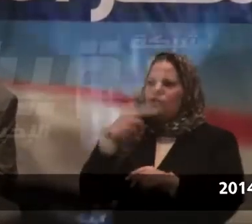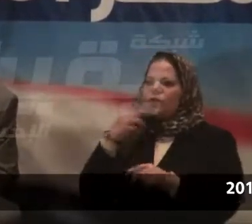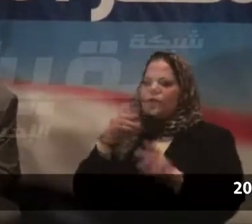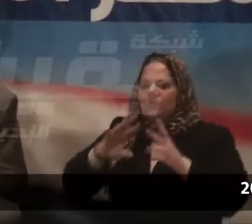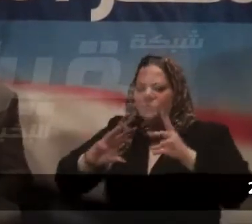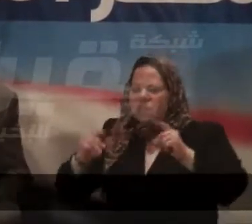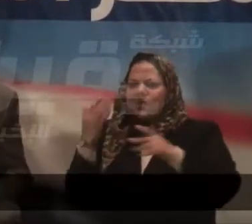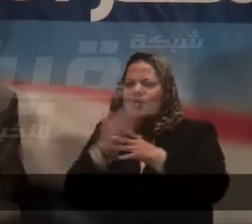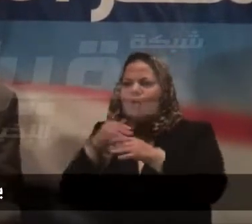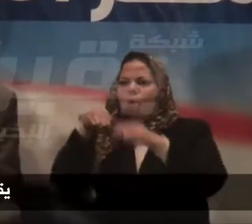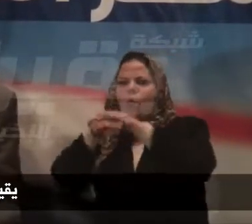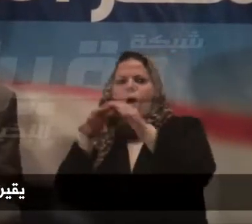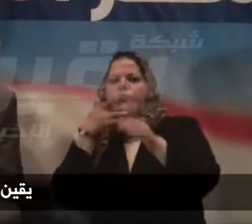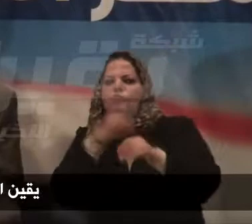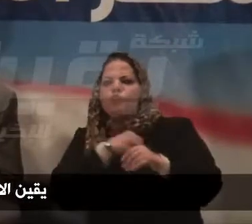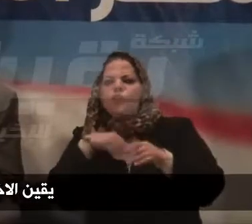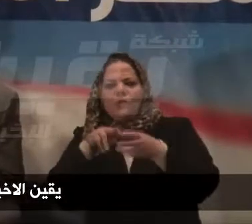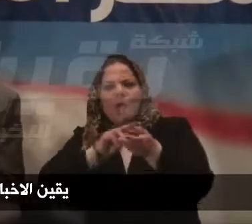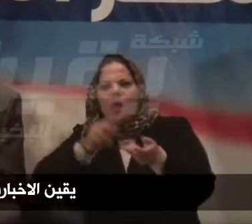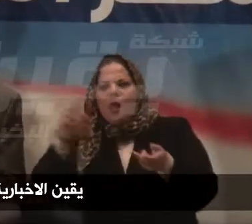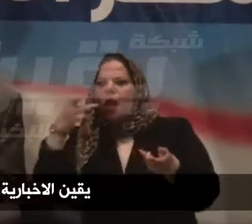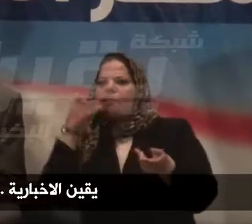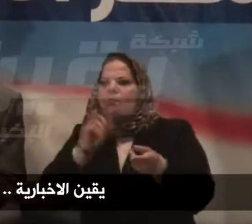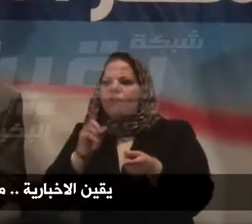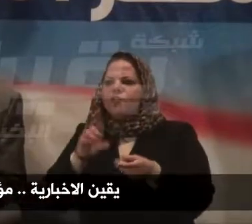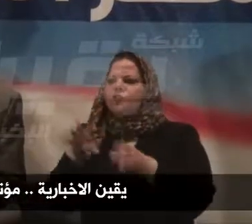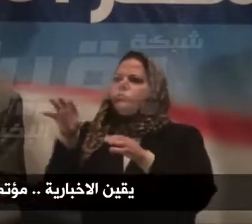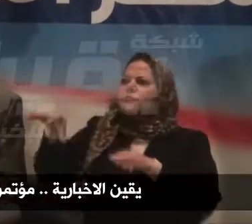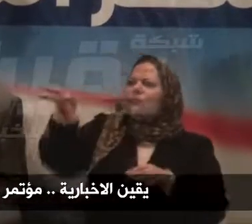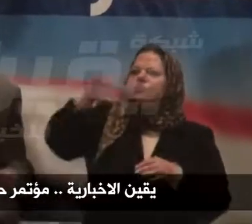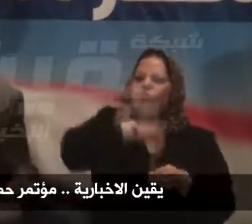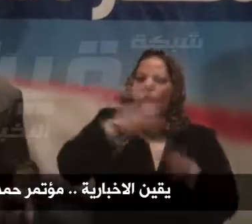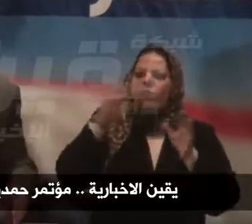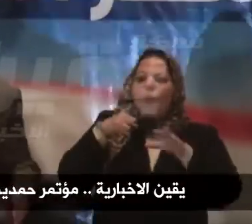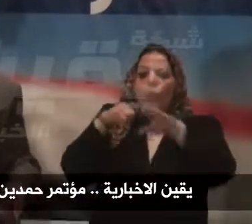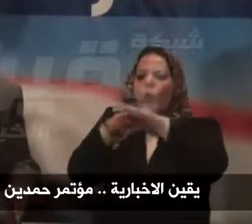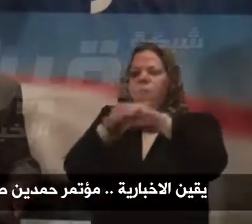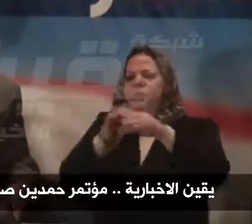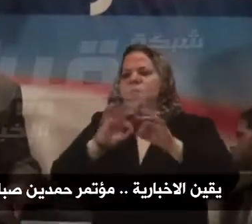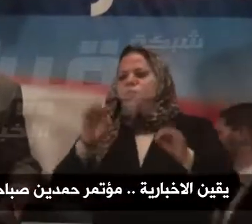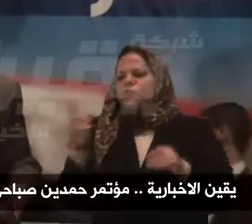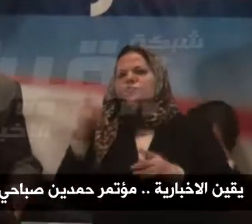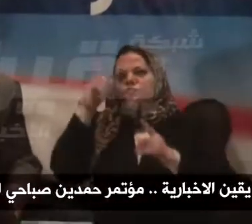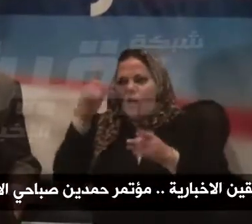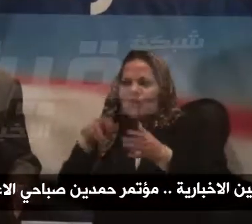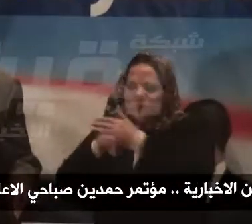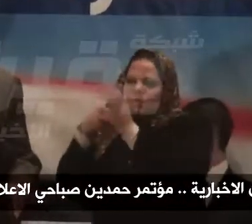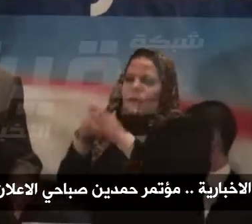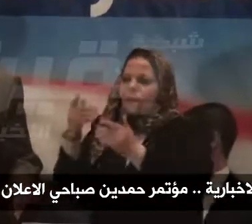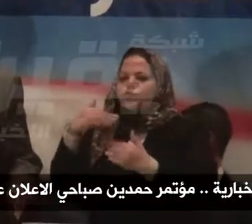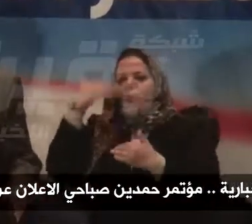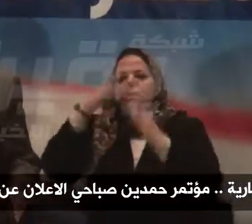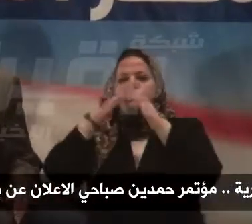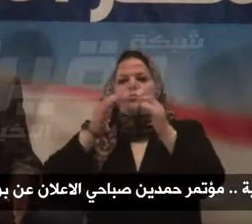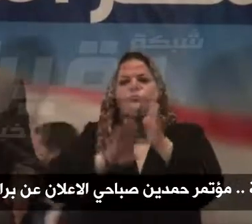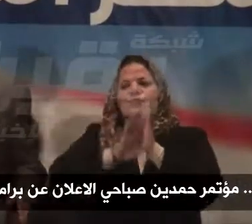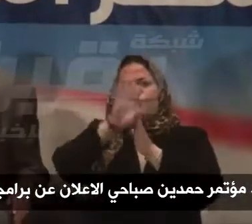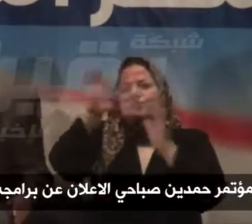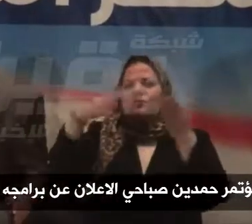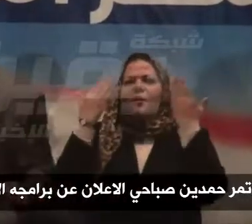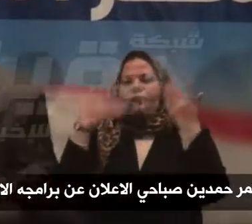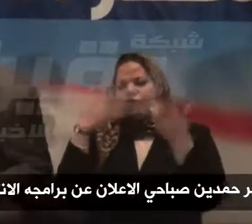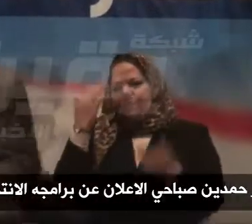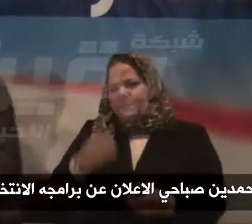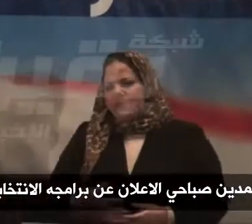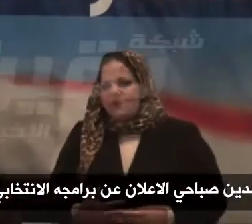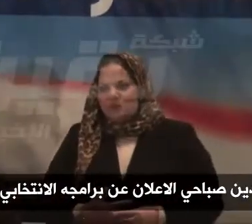التجهيزات عشان نضمن مكان كويس لمقدم الخدمات الصحية هناك. أتمنى لمصر والمصريين كل التوفيق والسداد بإذن الله،